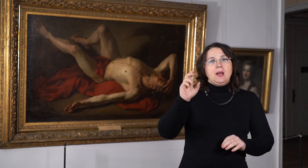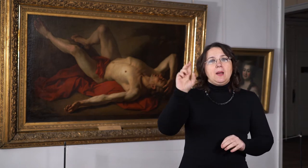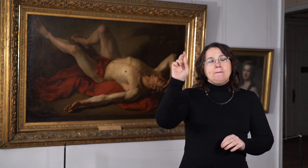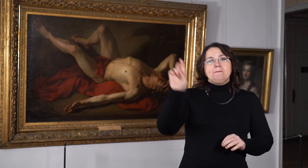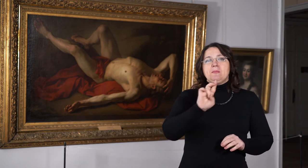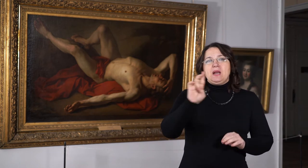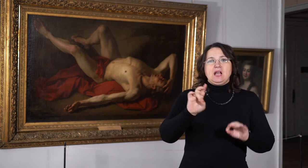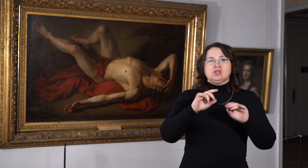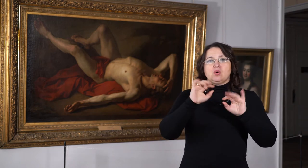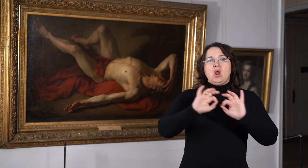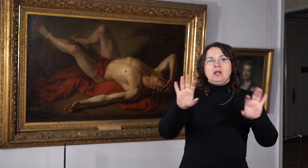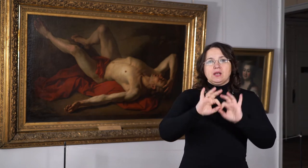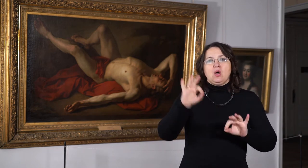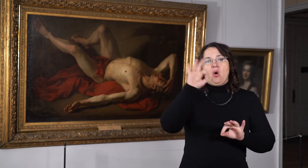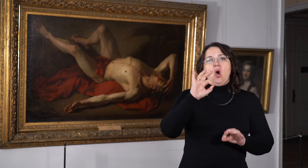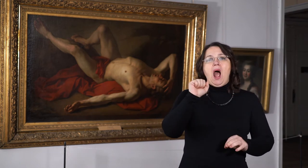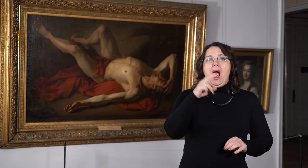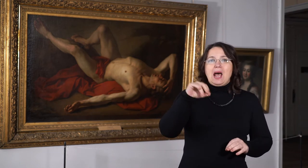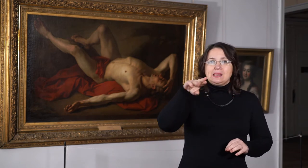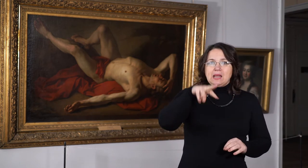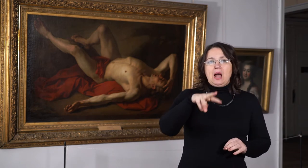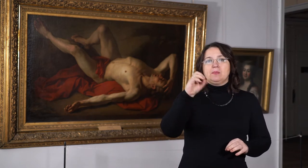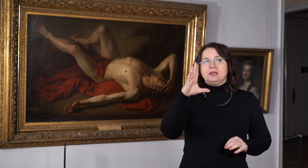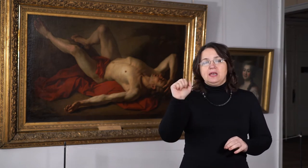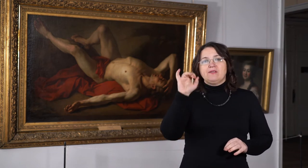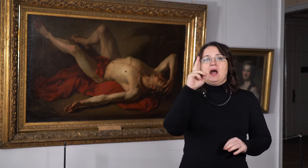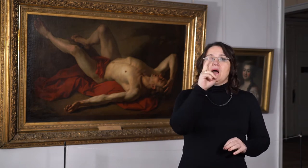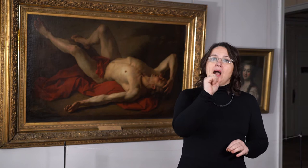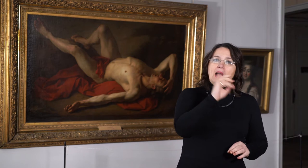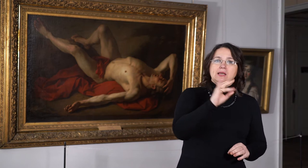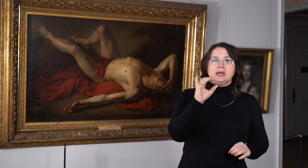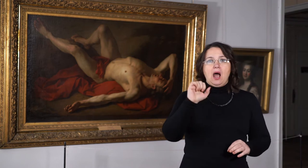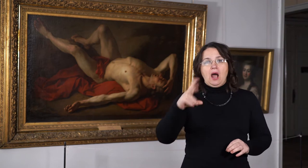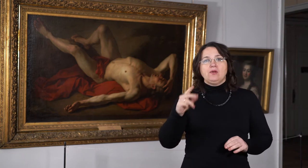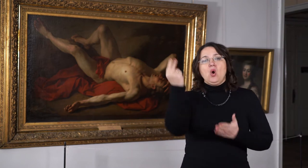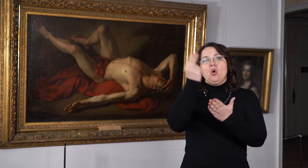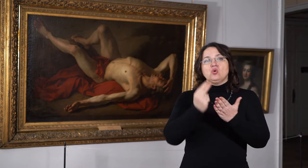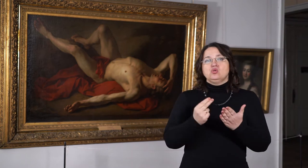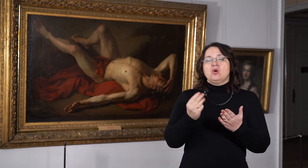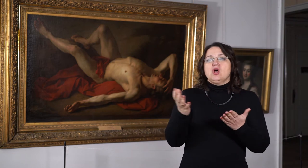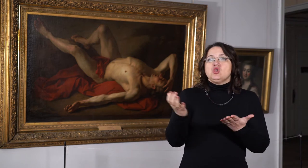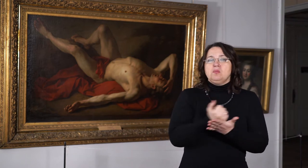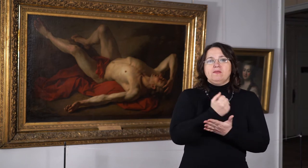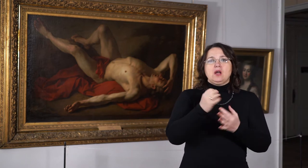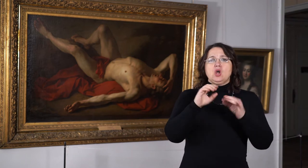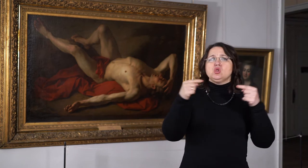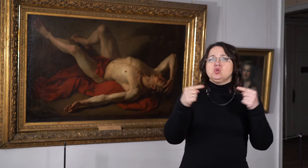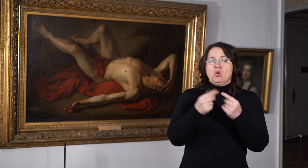детях Адама и Евы, Каине и Авеле, художник добивается удивительной точности рисунка, великолепного